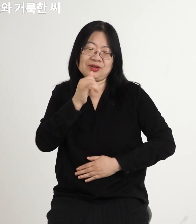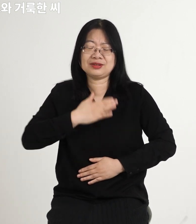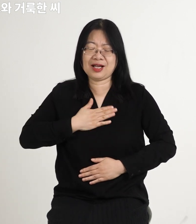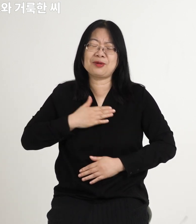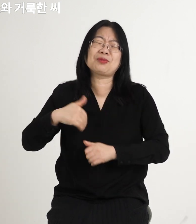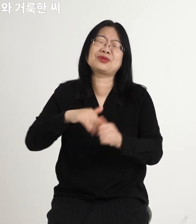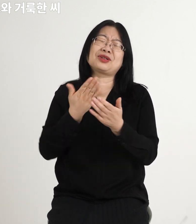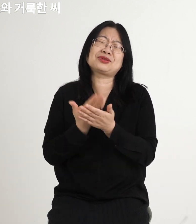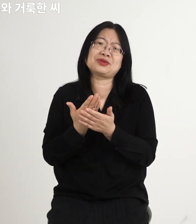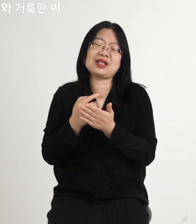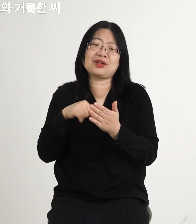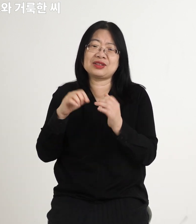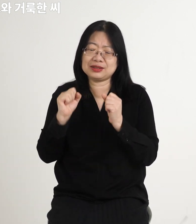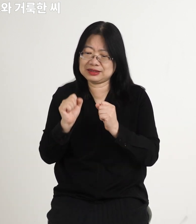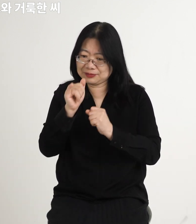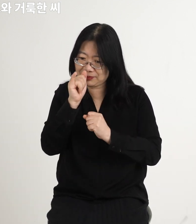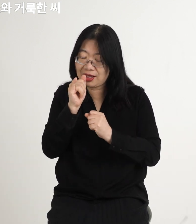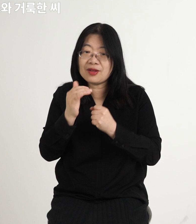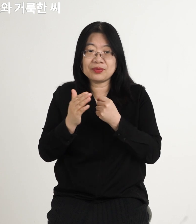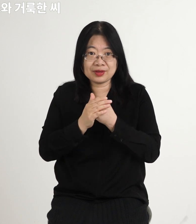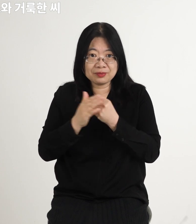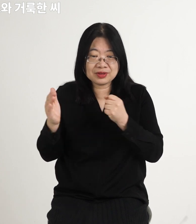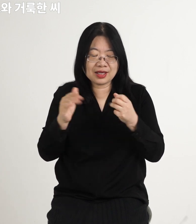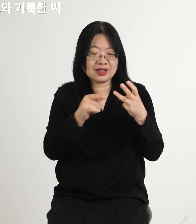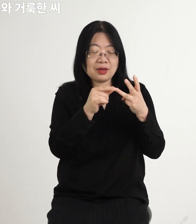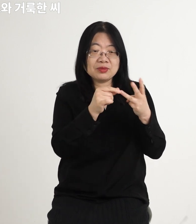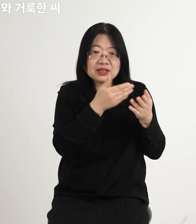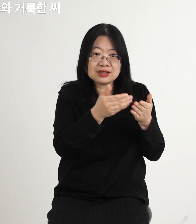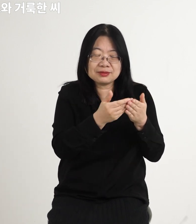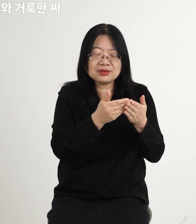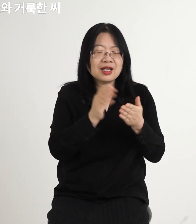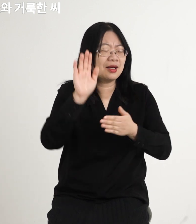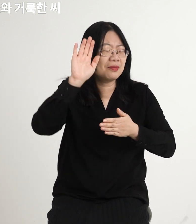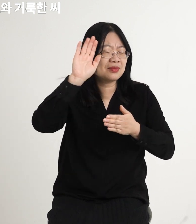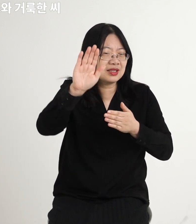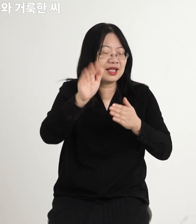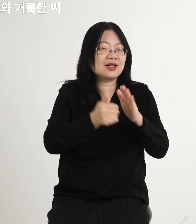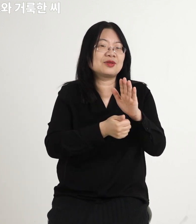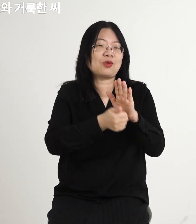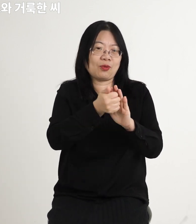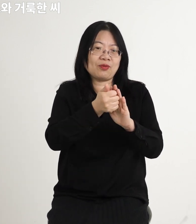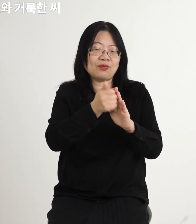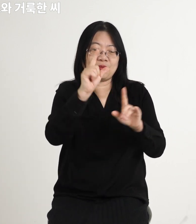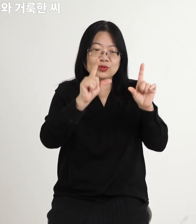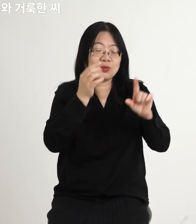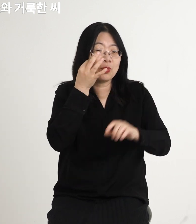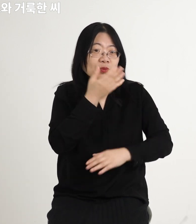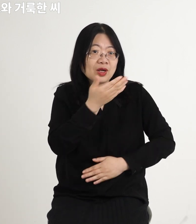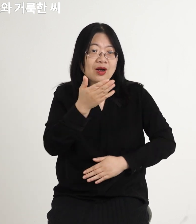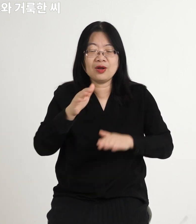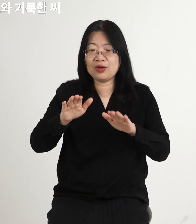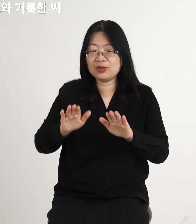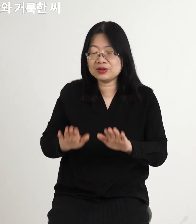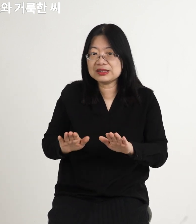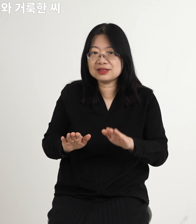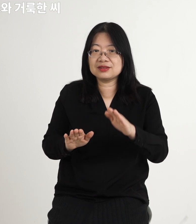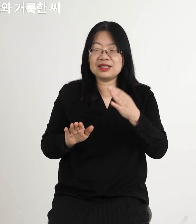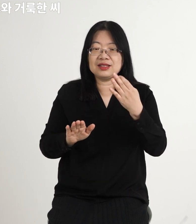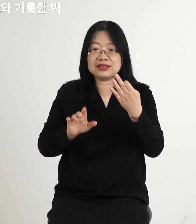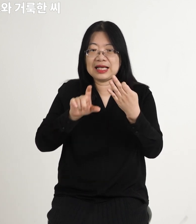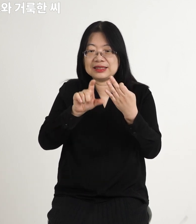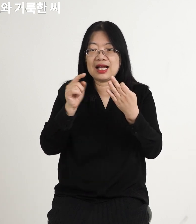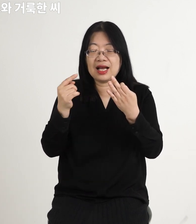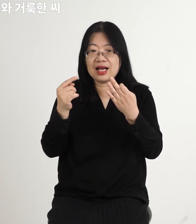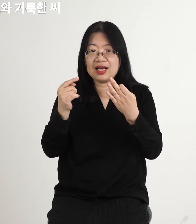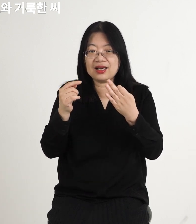미래지향적인 소망의 그림을 보여주는데 오늘 본문은 7장 14절 한 절을 택했지만